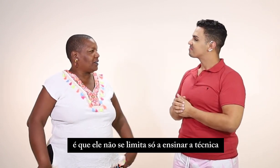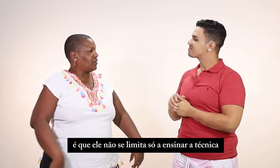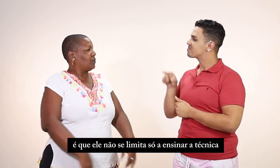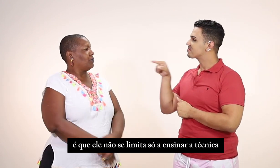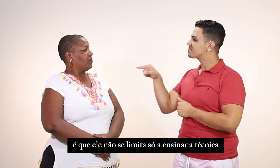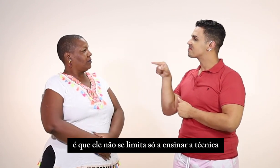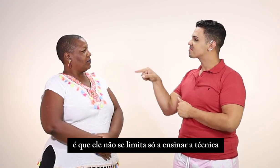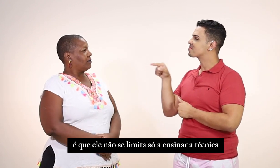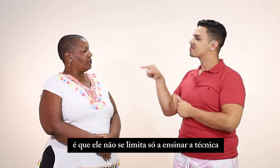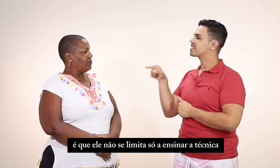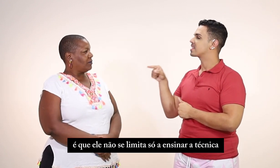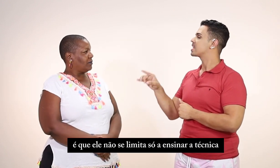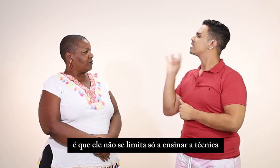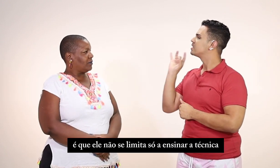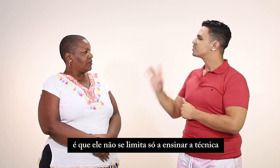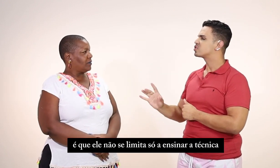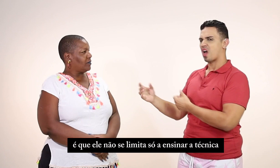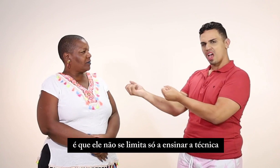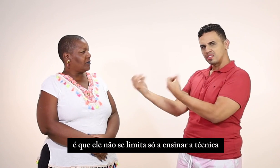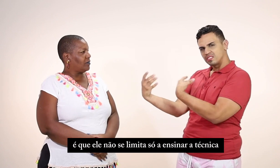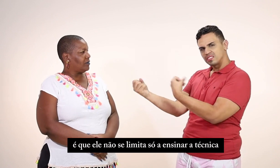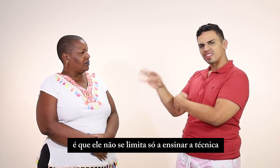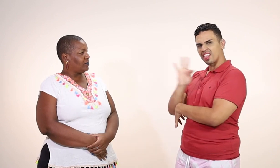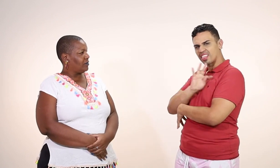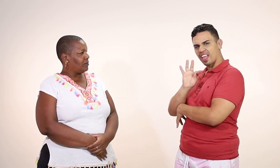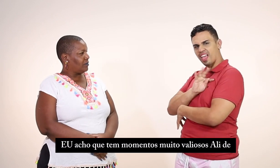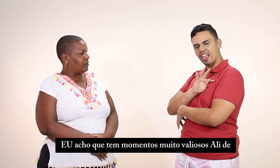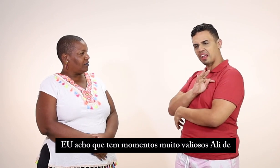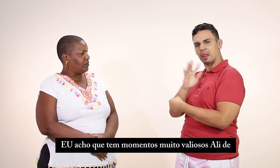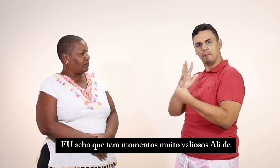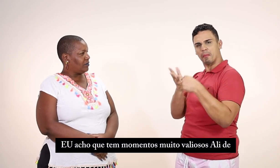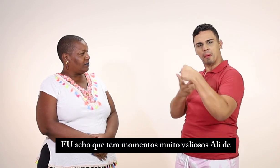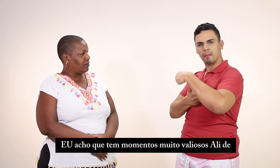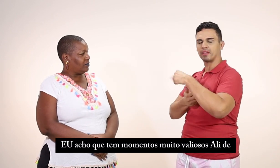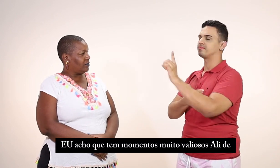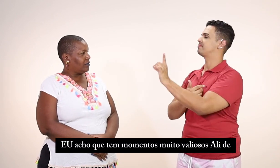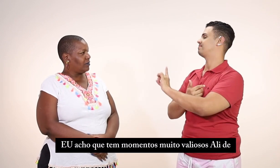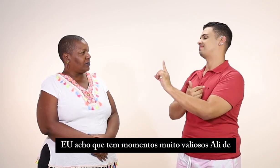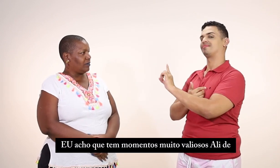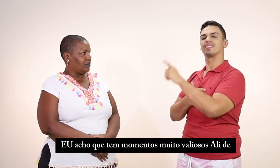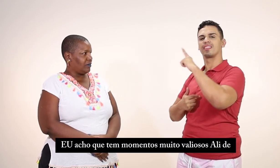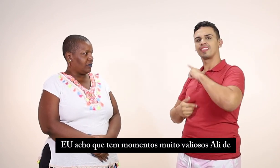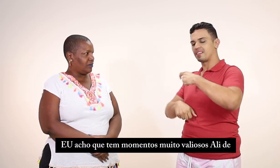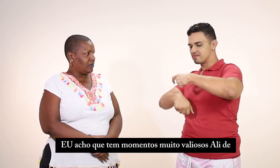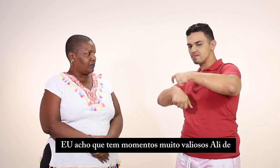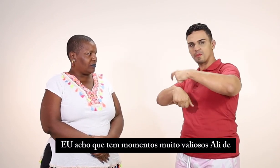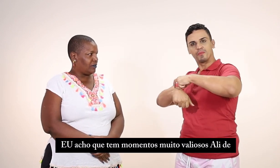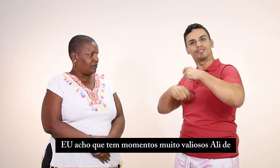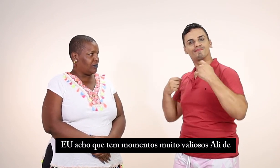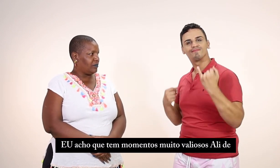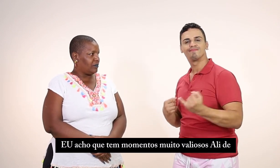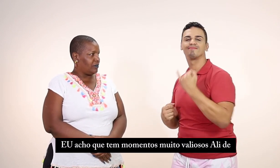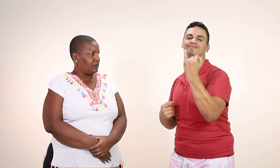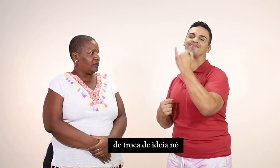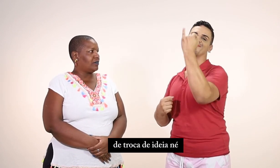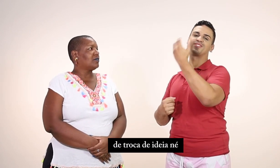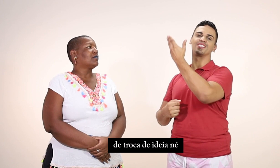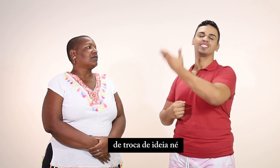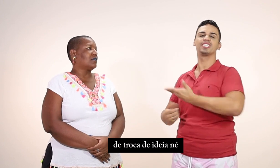limita só a ensinar a técnica. Eu acho que tem momentos muito valiosos ali de troca de